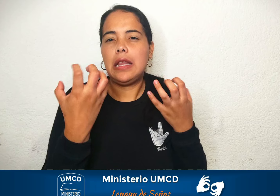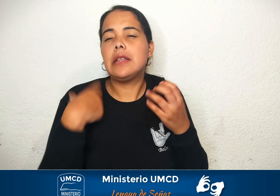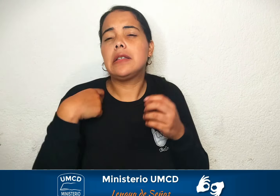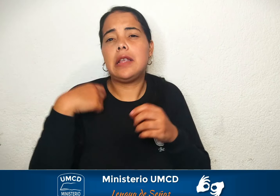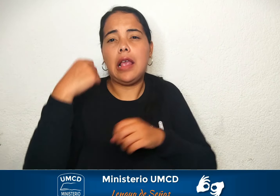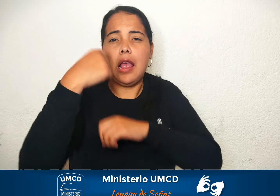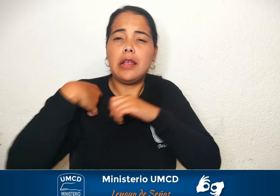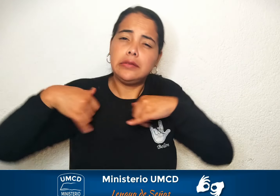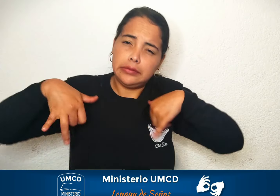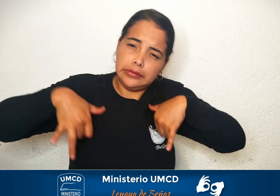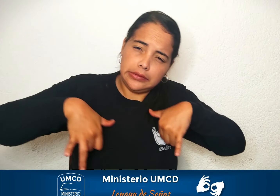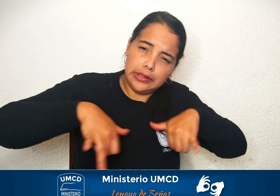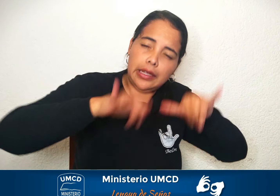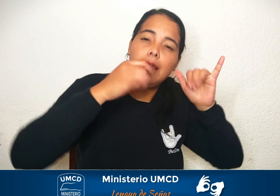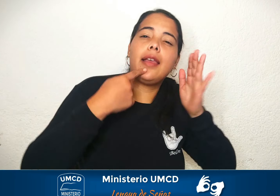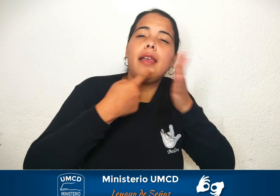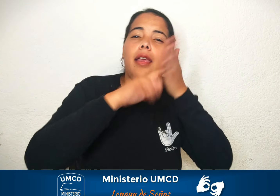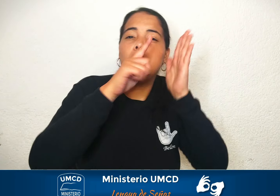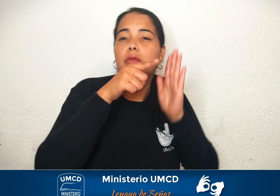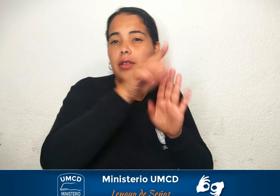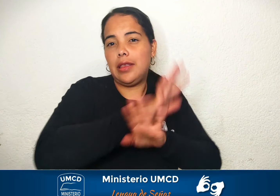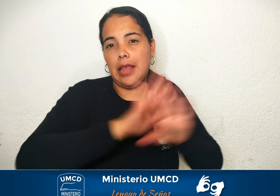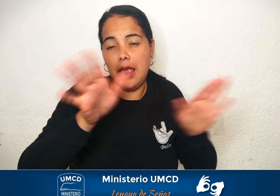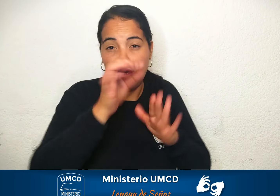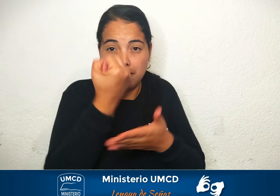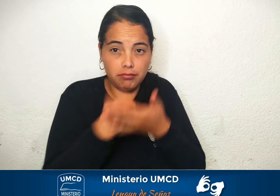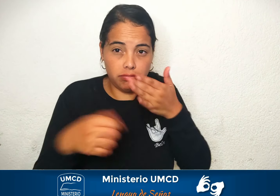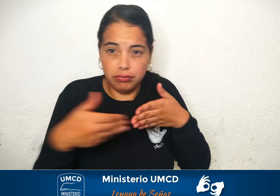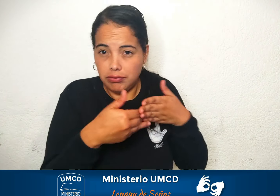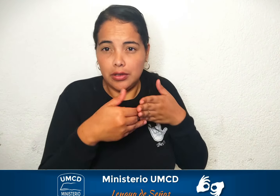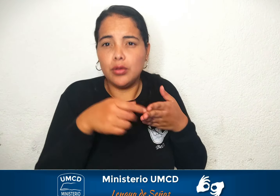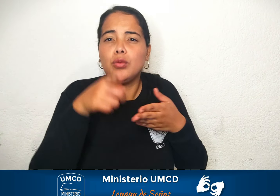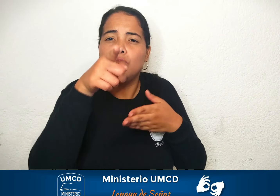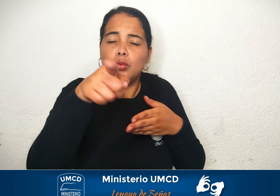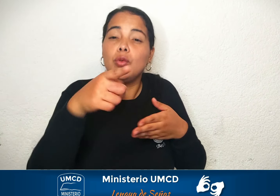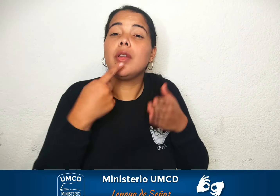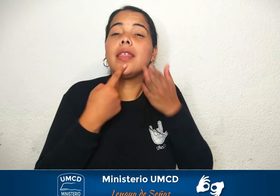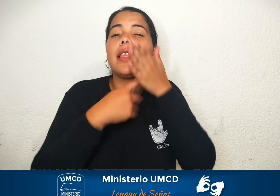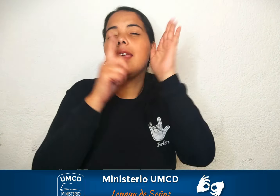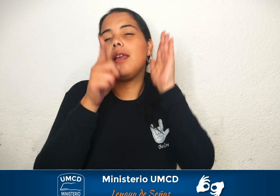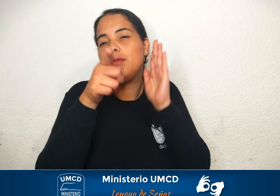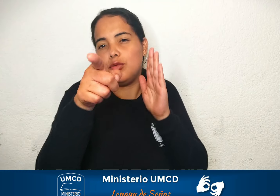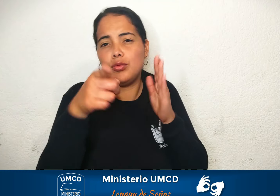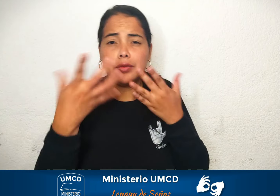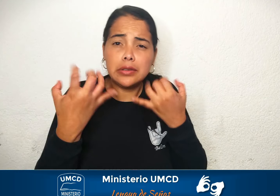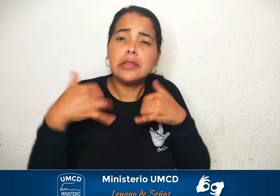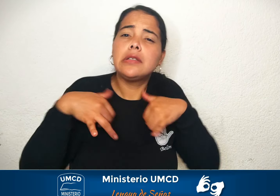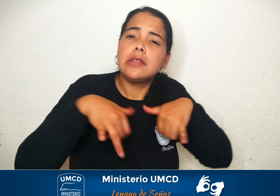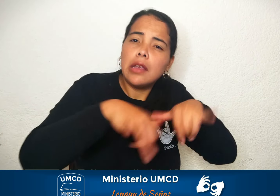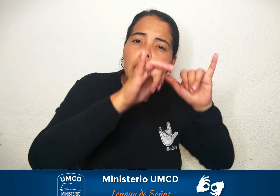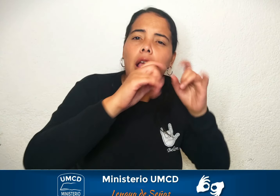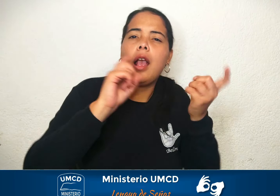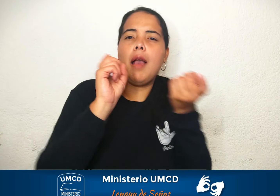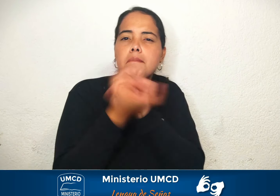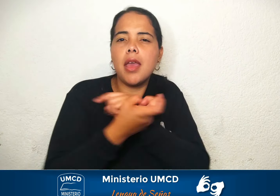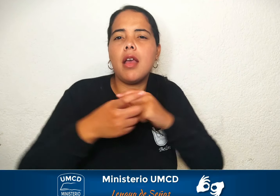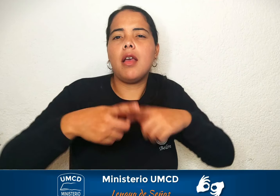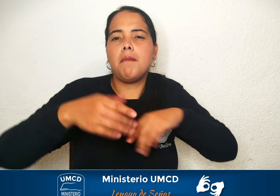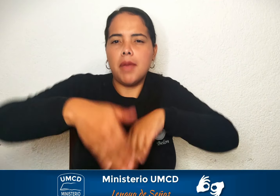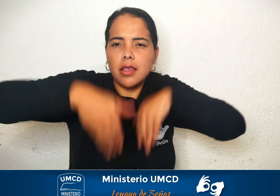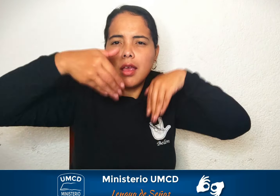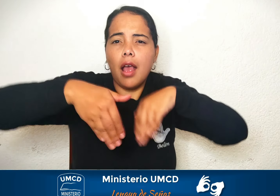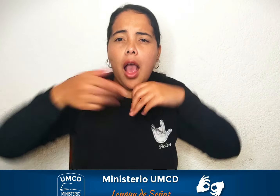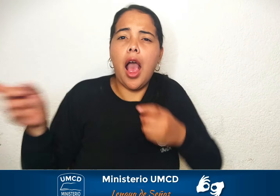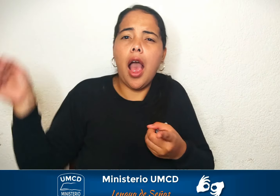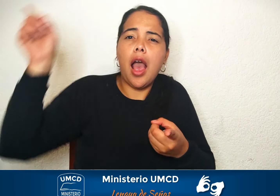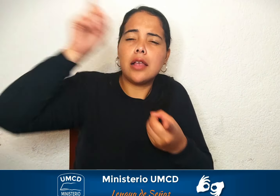40 o 50 años, independientemente de cuándo haya sido que nació su niño o su hijo, usted tenga que estar cambiándole todos los